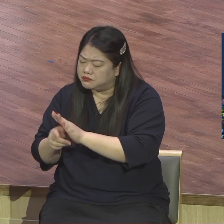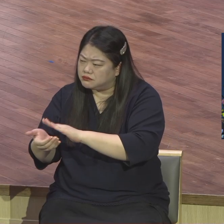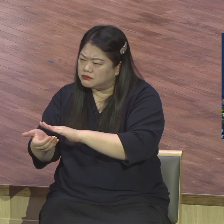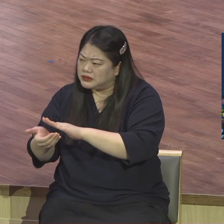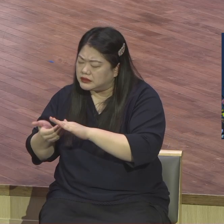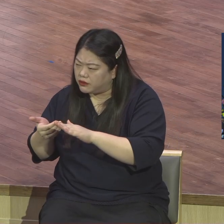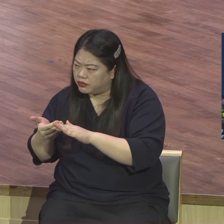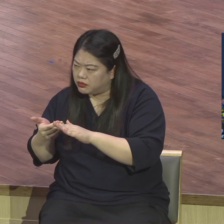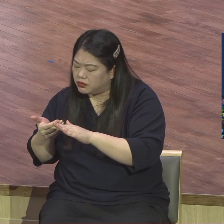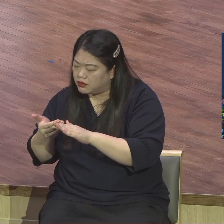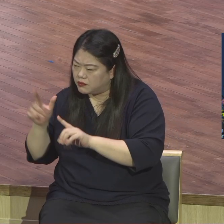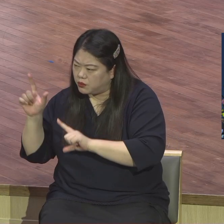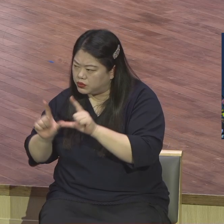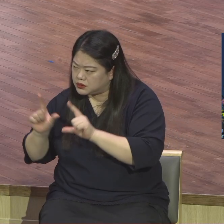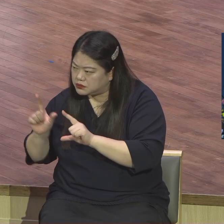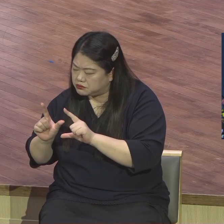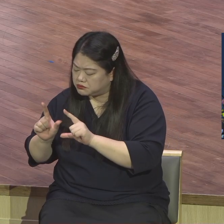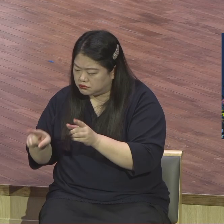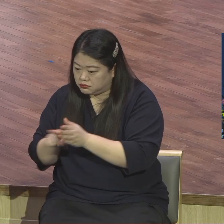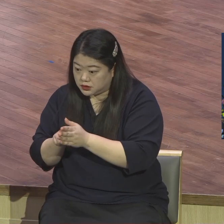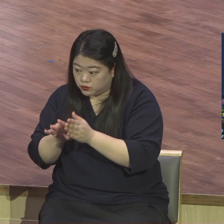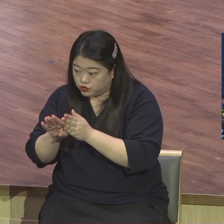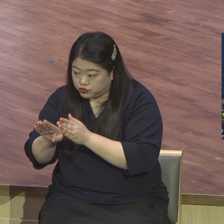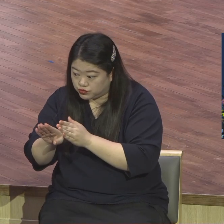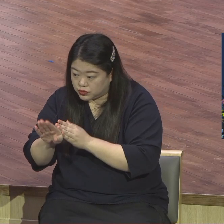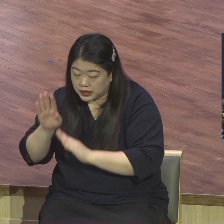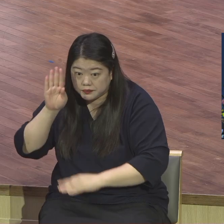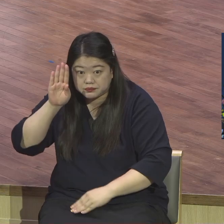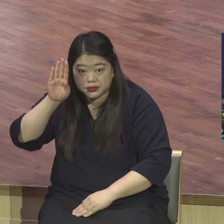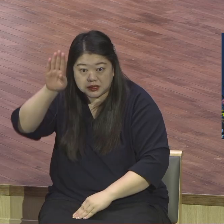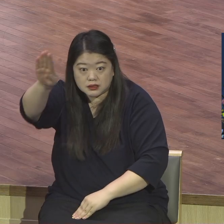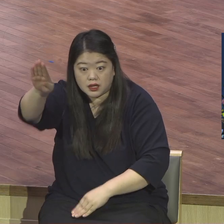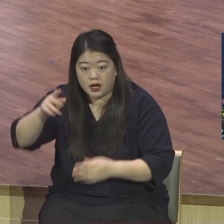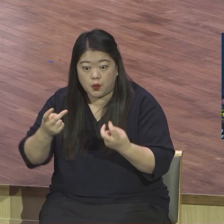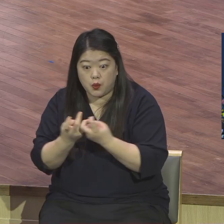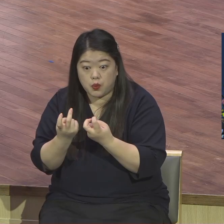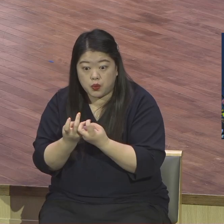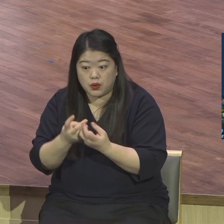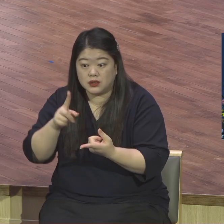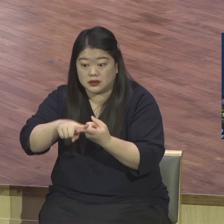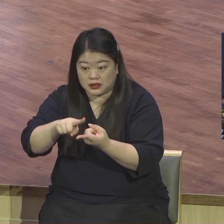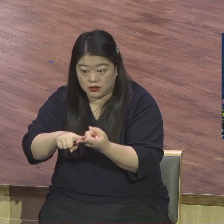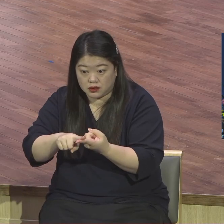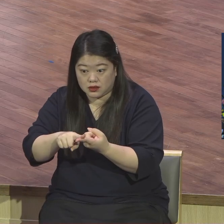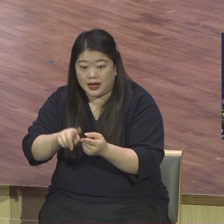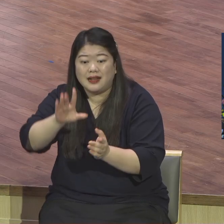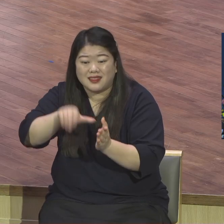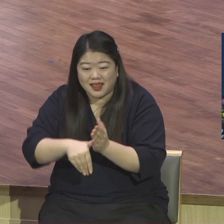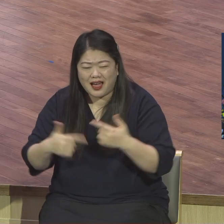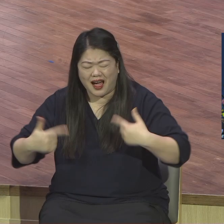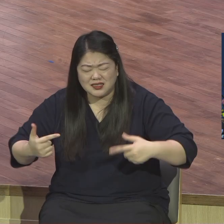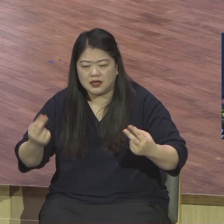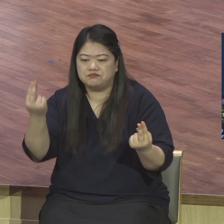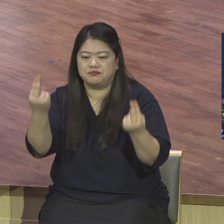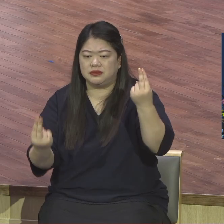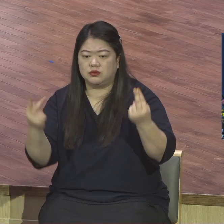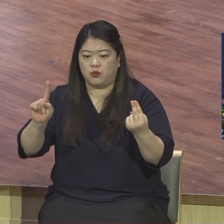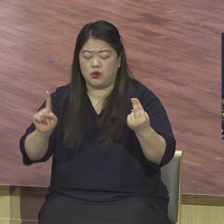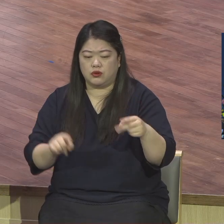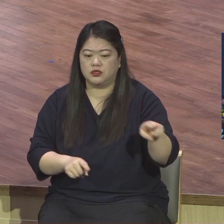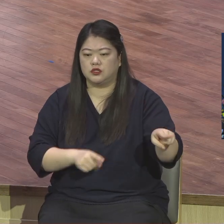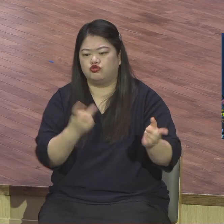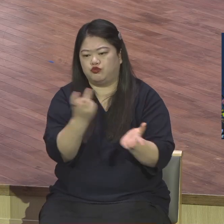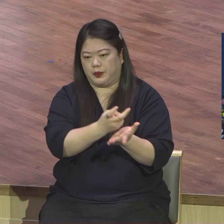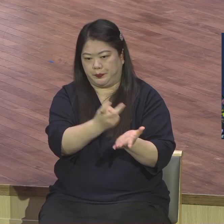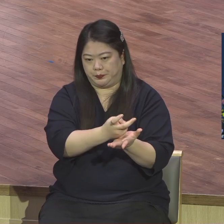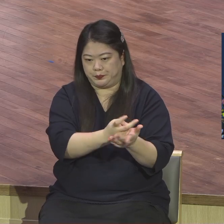소망 가득한 미래에 대한 이 모든 것들을 율법과 복음을 비교하면서